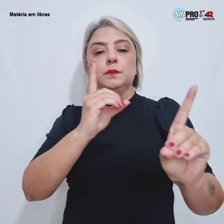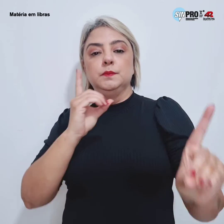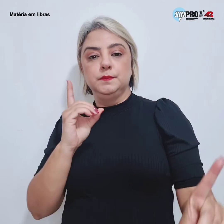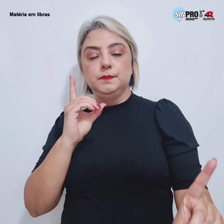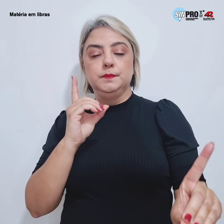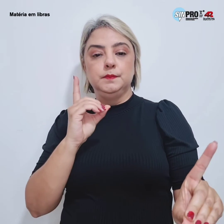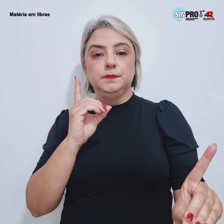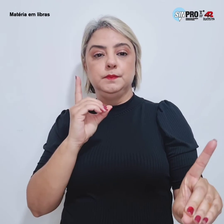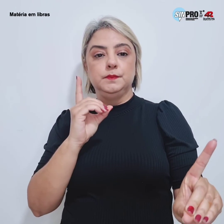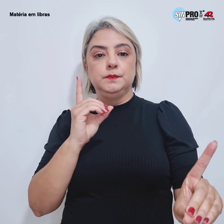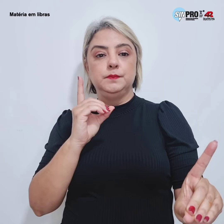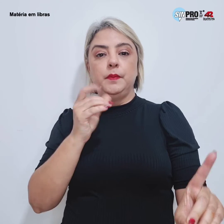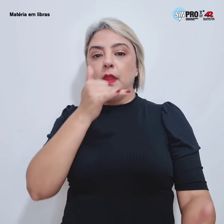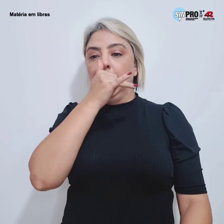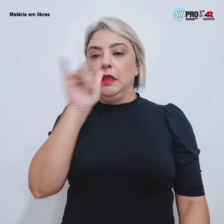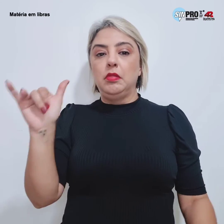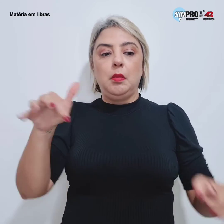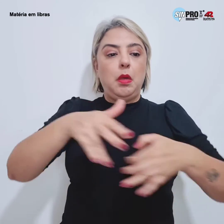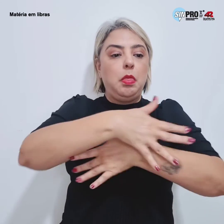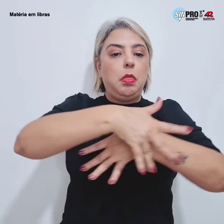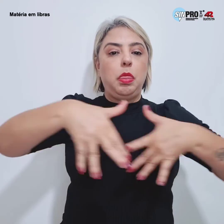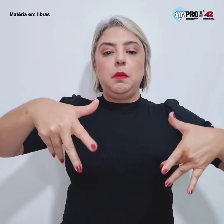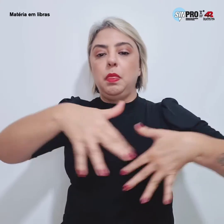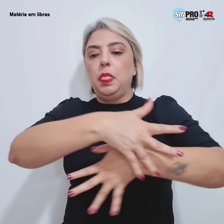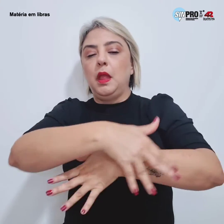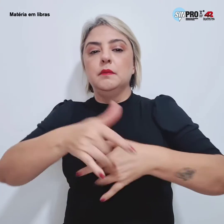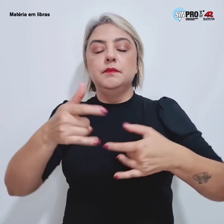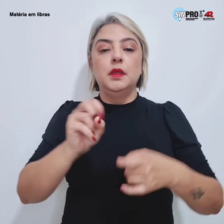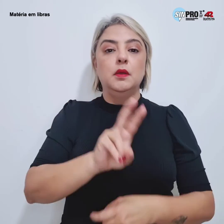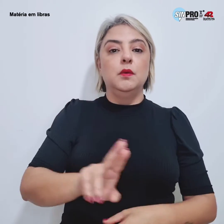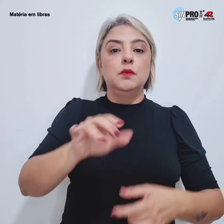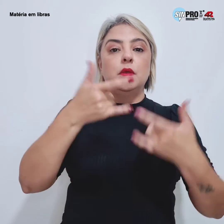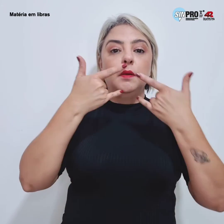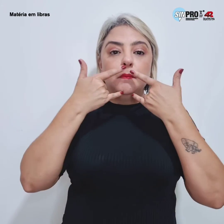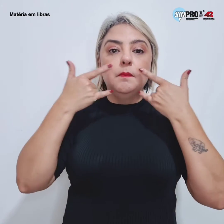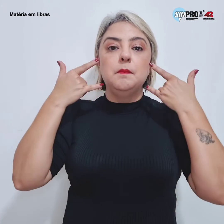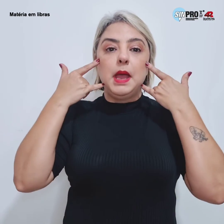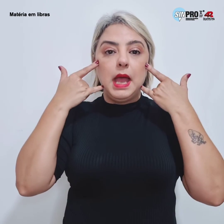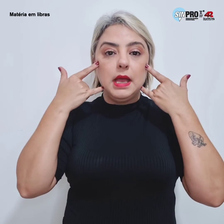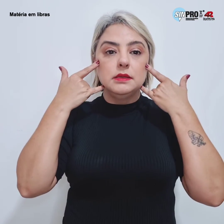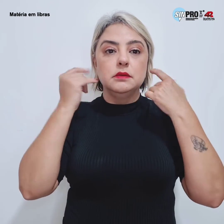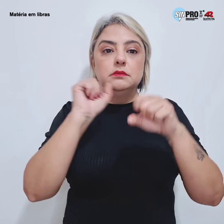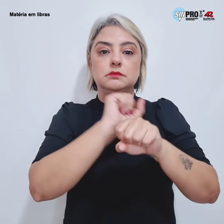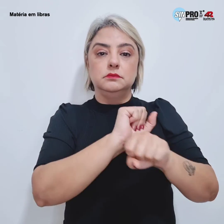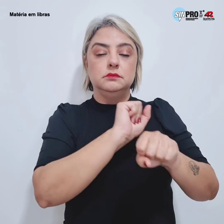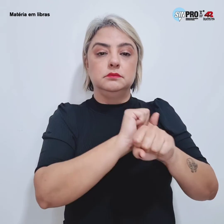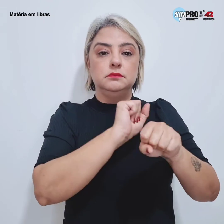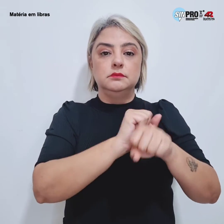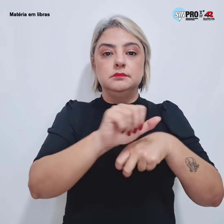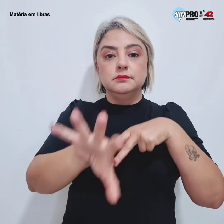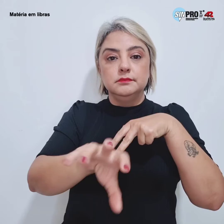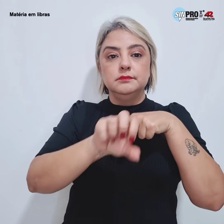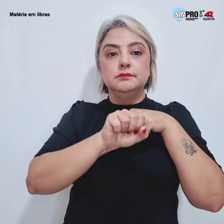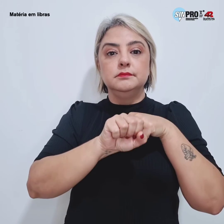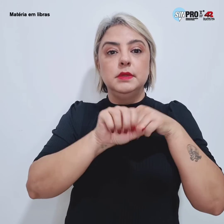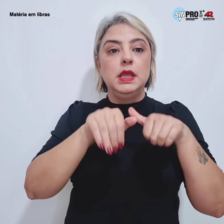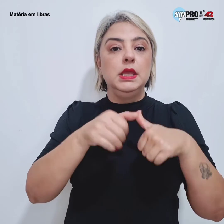social, evitar aglomeração, usar máscaras capazes de frear o contágio e, quando não tiver água